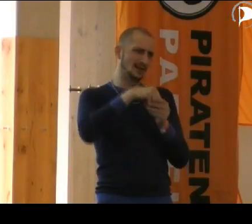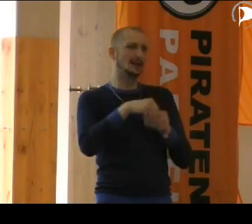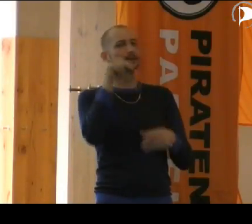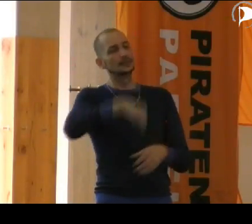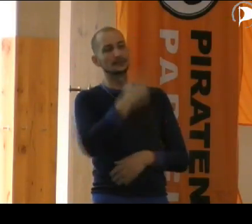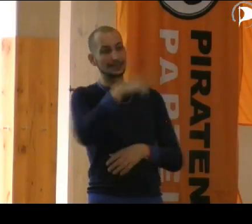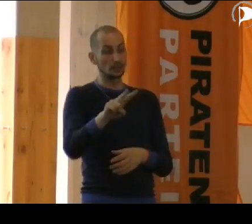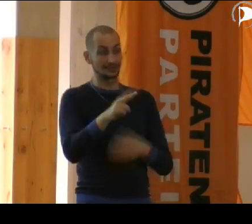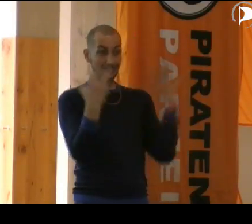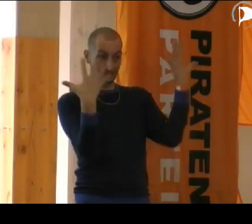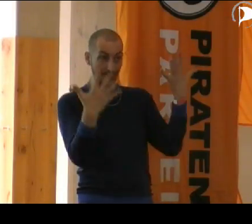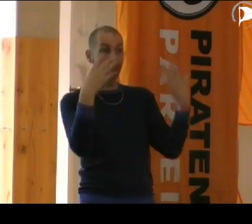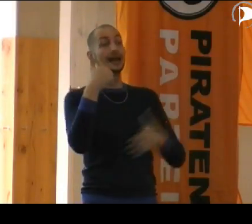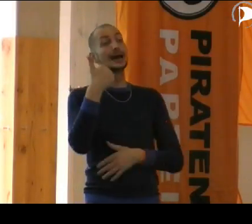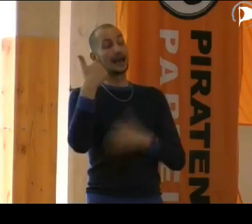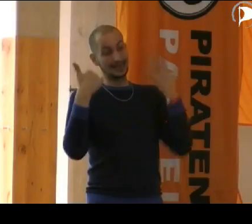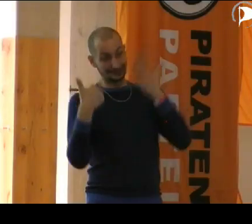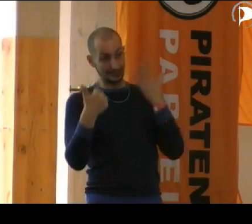noch 16